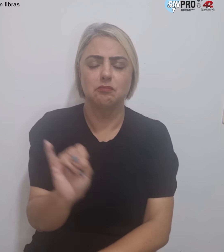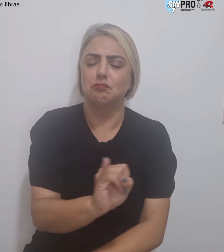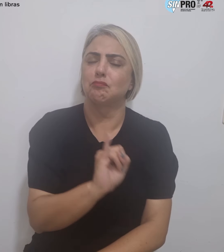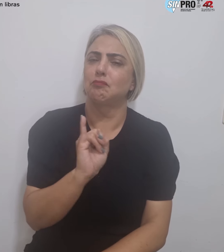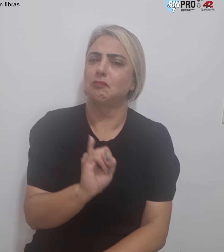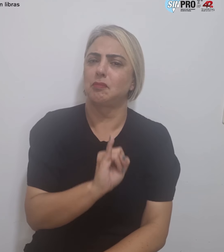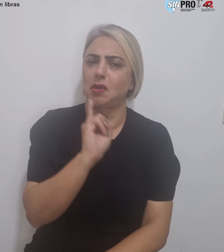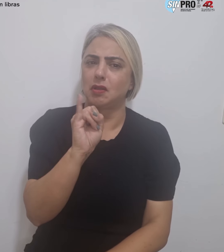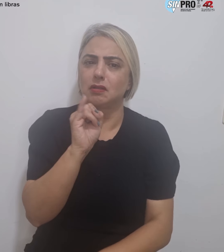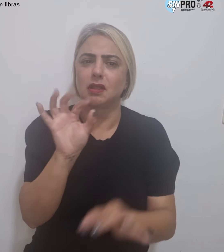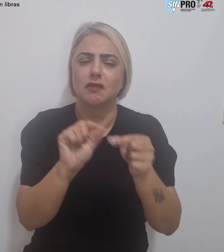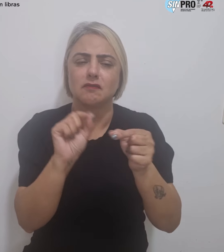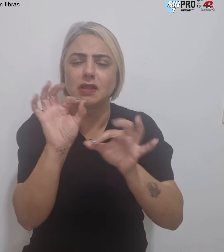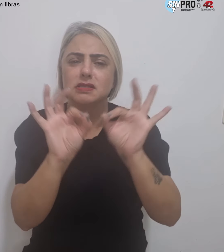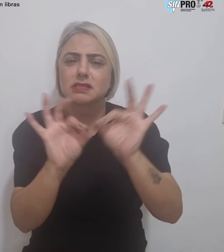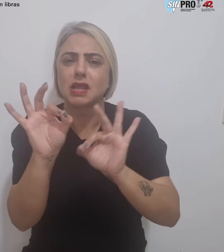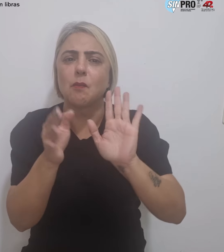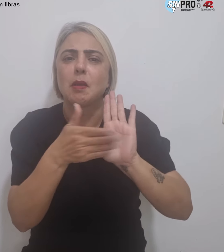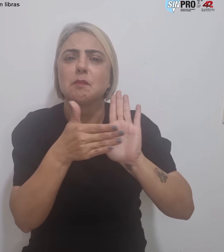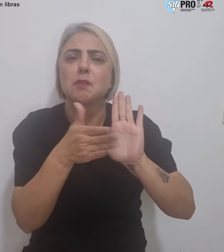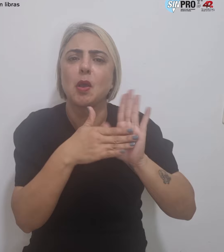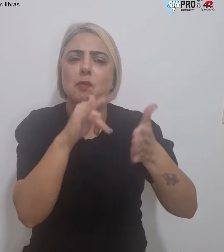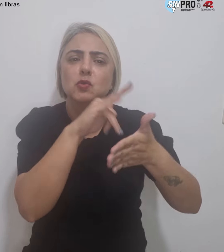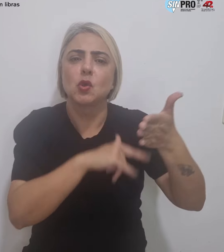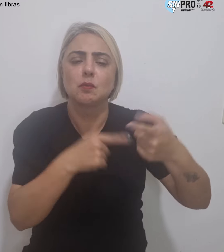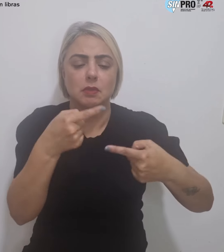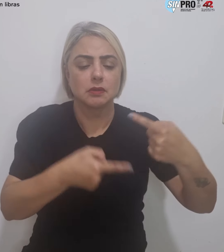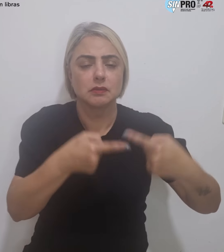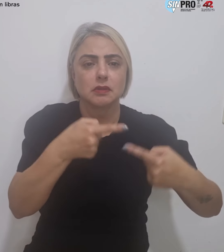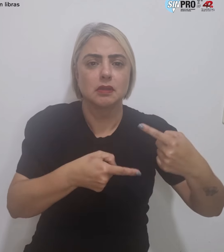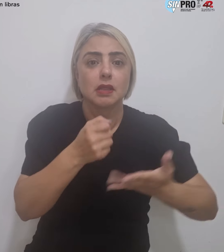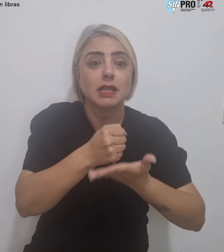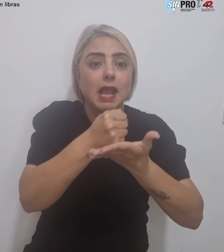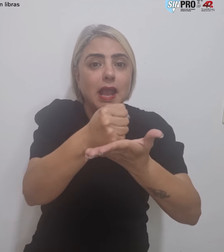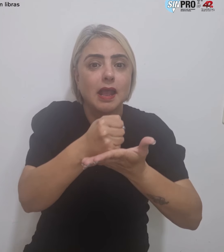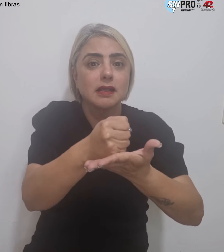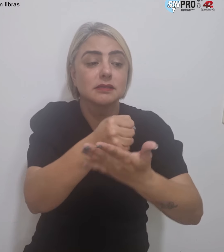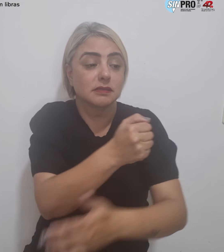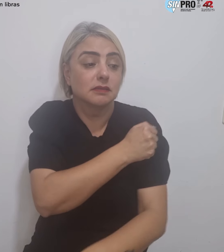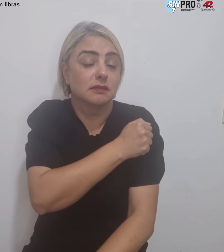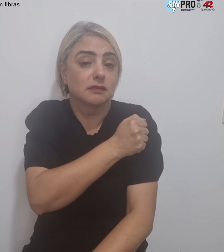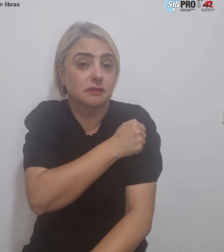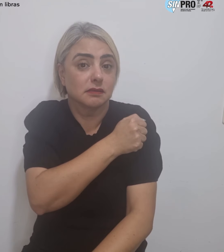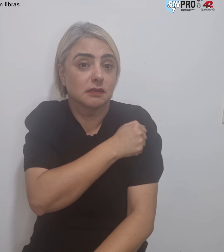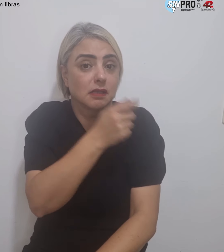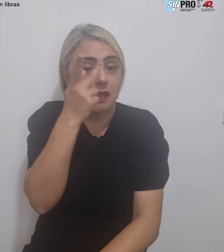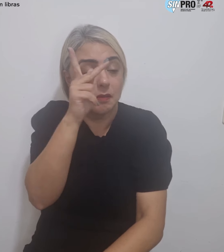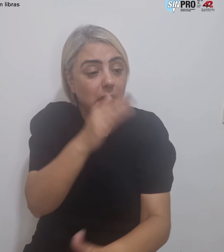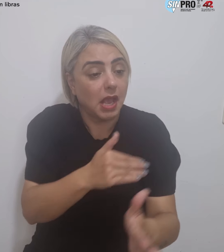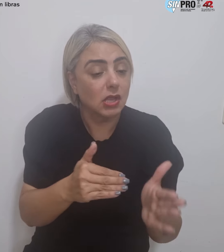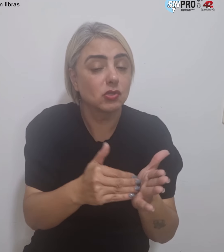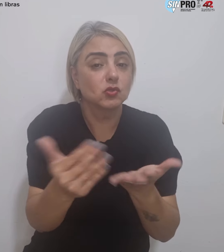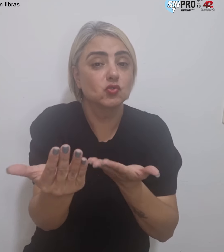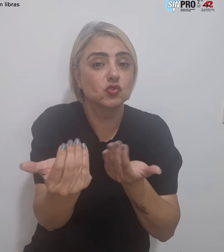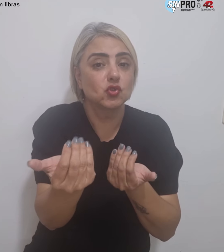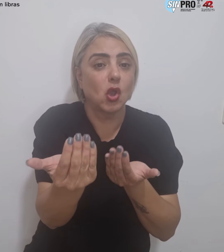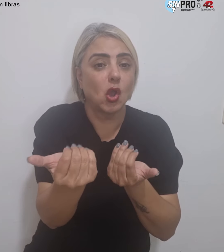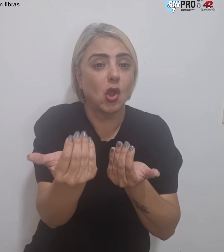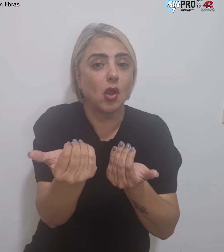elaborar uma proposta de política de assistência estudantil para todos os jovens do EN,